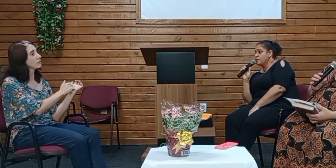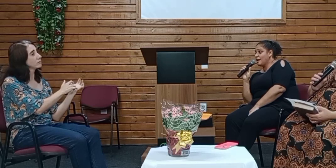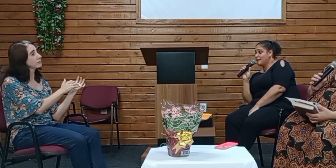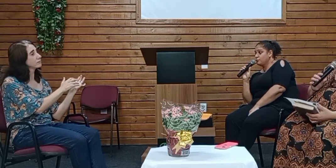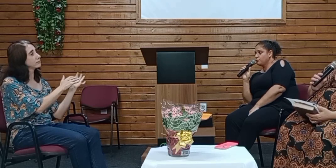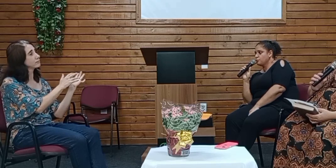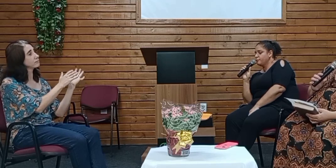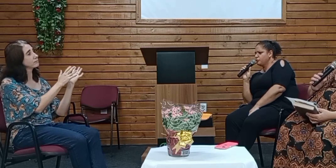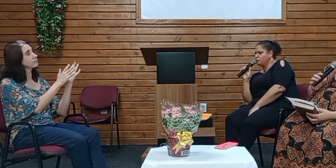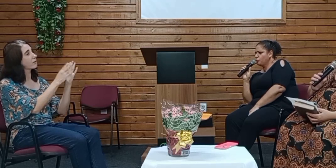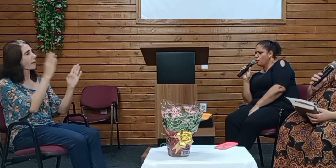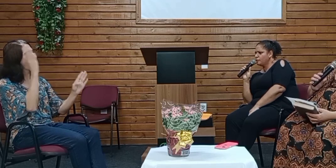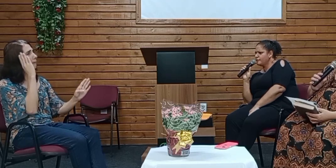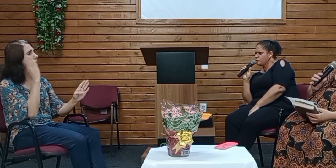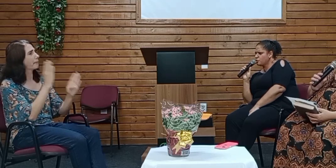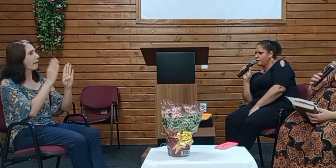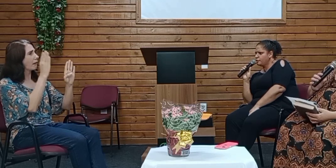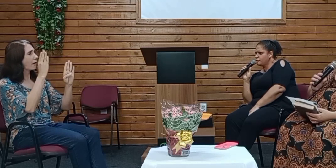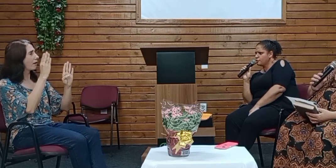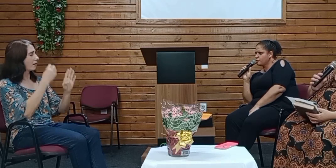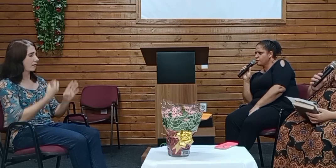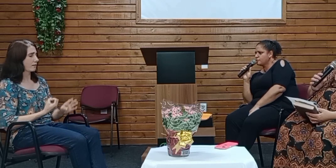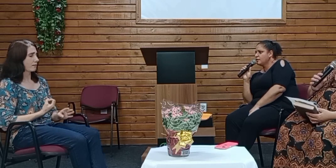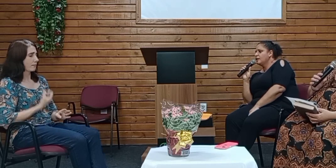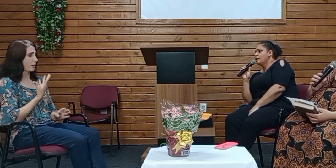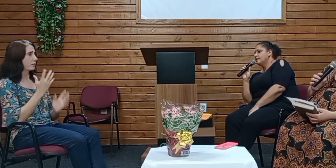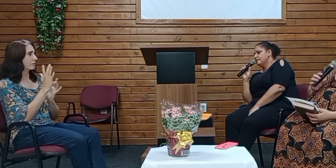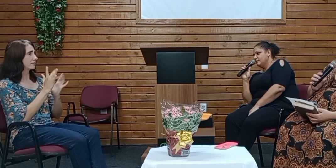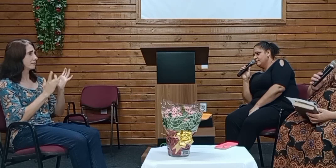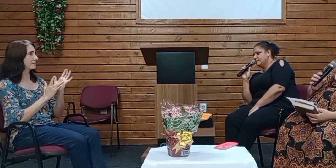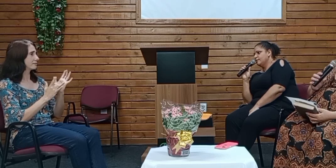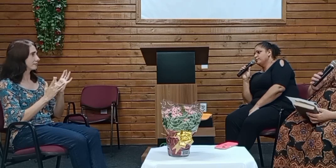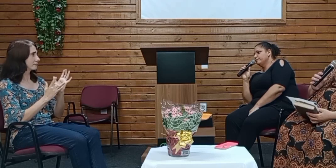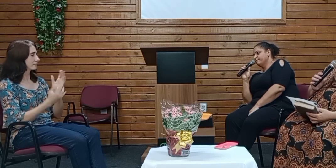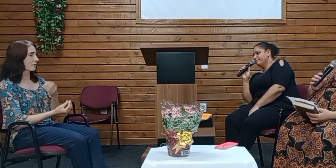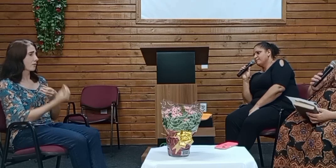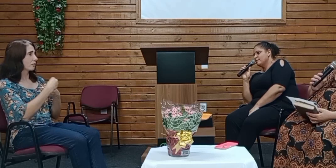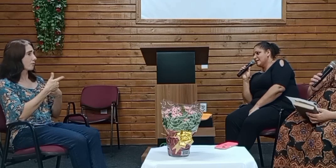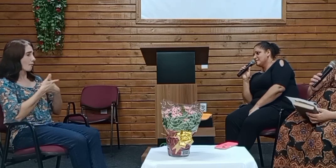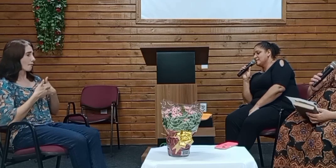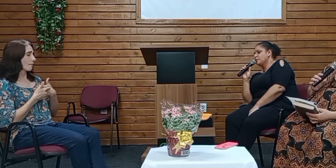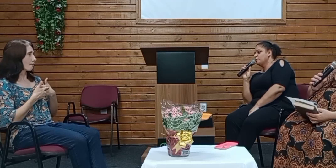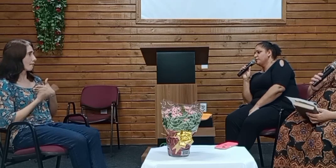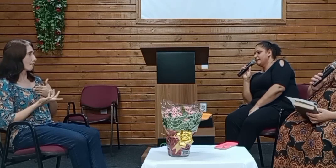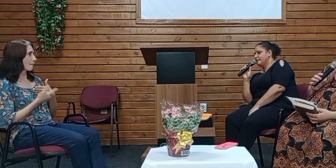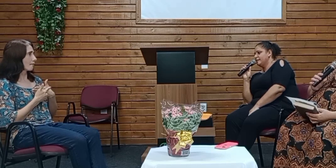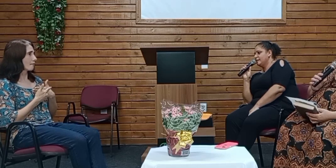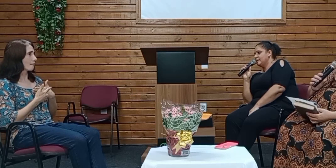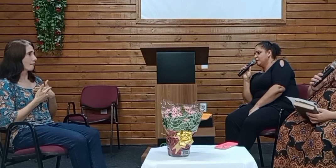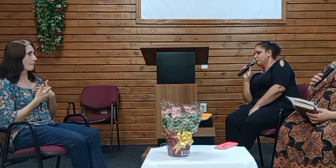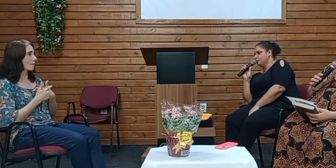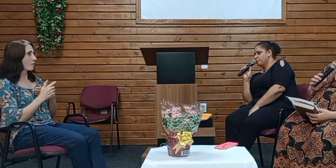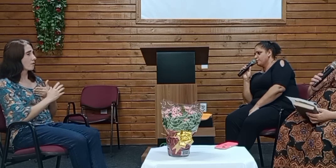um teatro sobre toda a história de Jesus, então nasceu